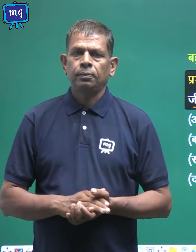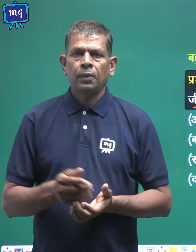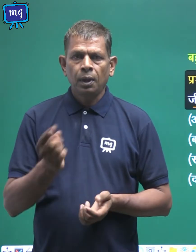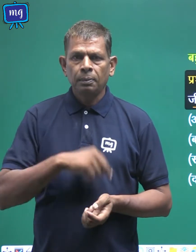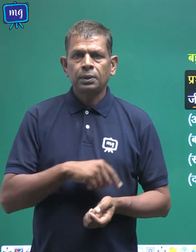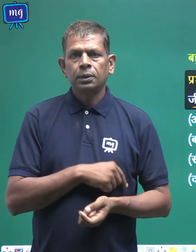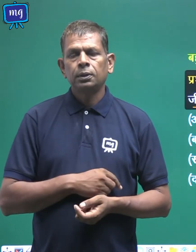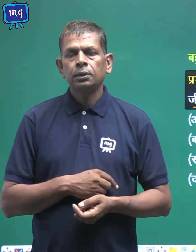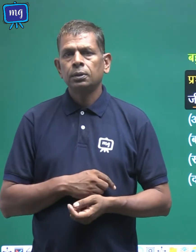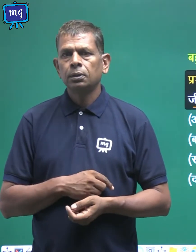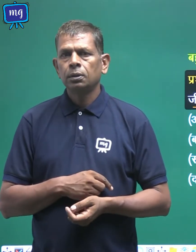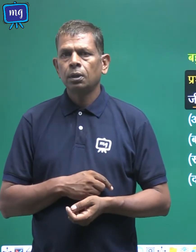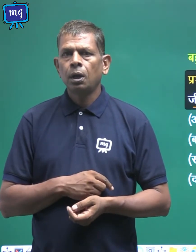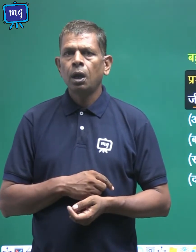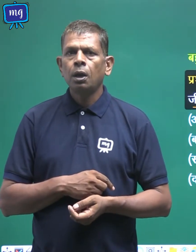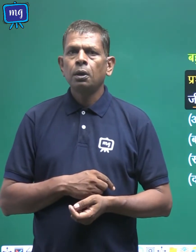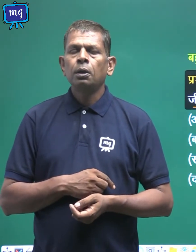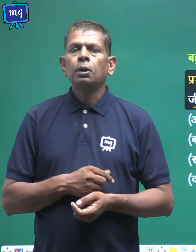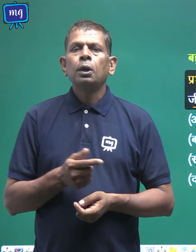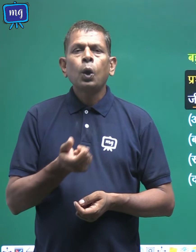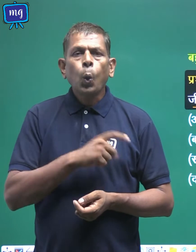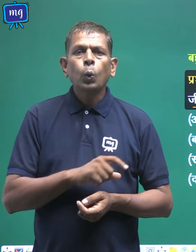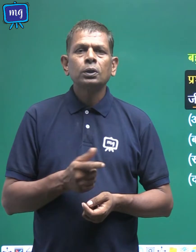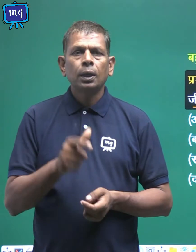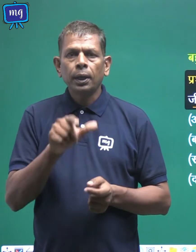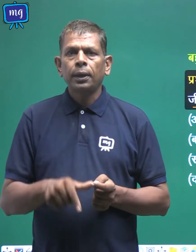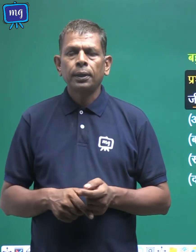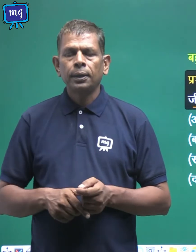इनमें से शाकाहारी जीव कौन सा है?